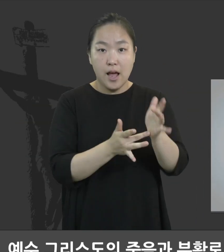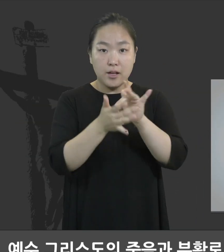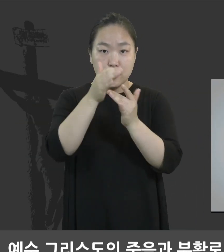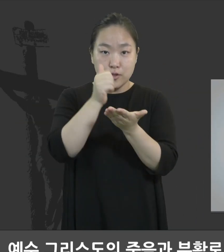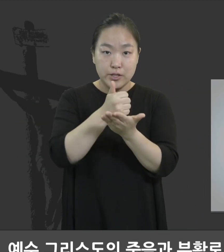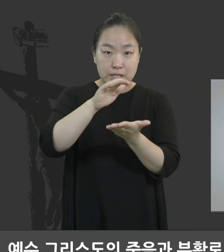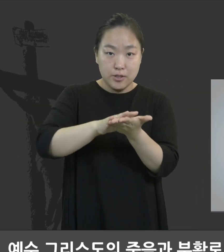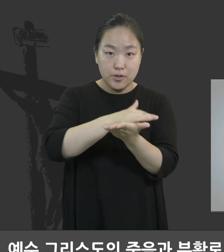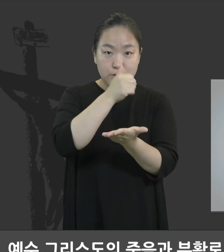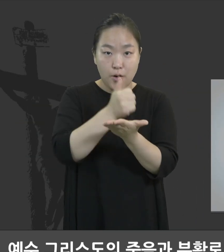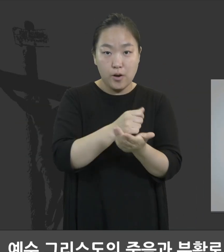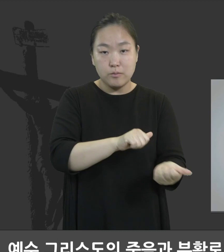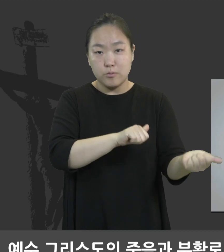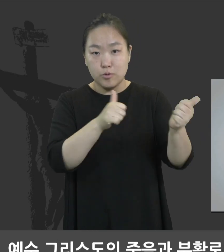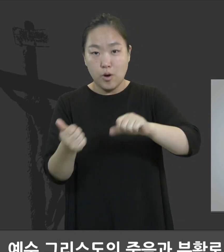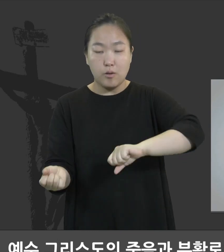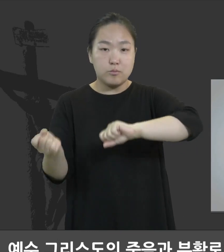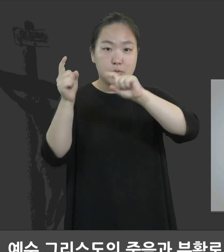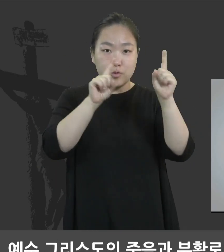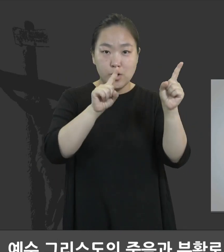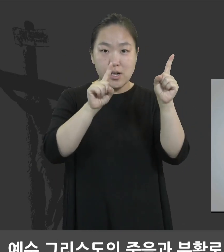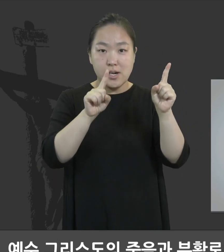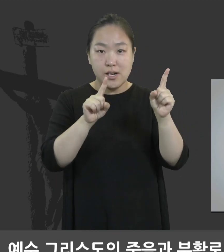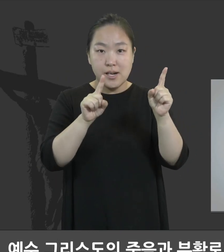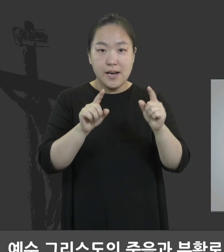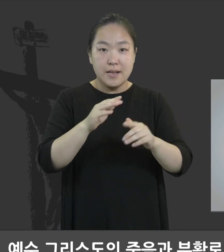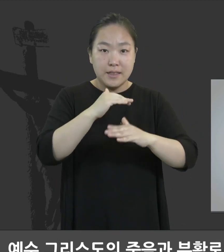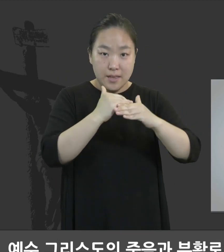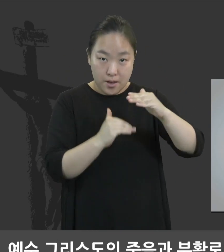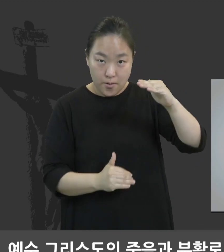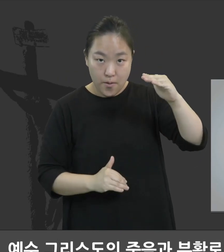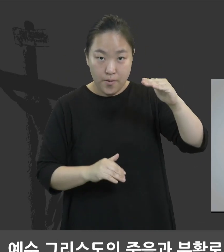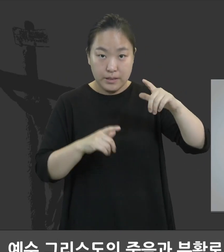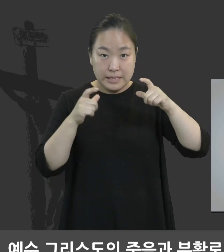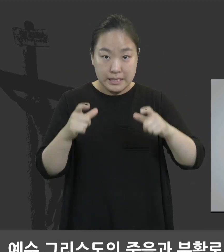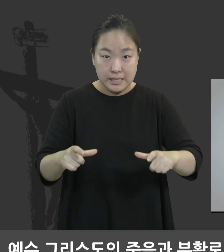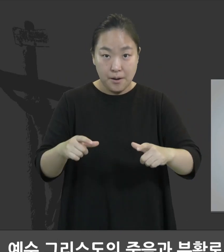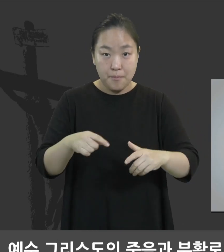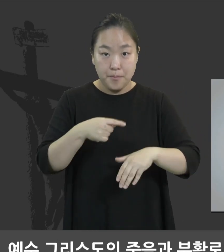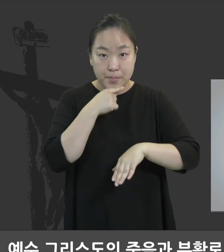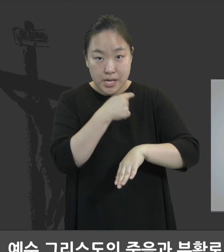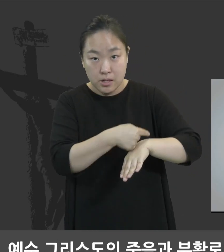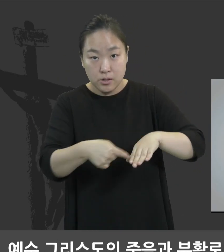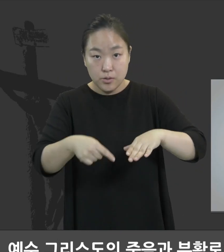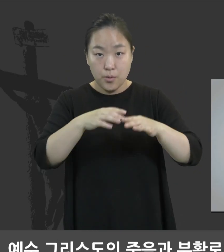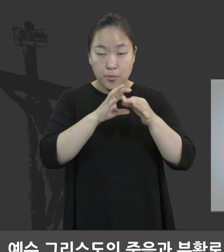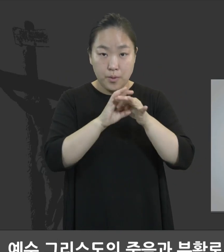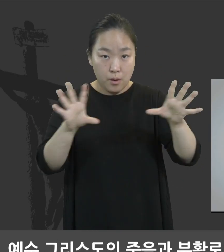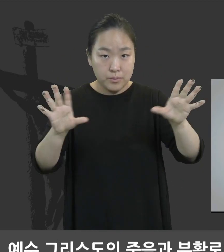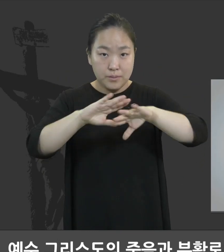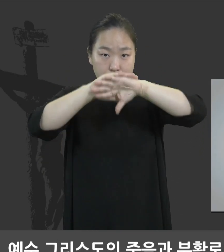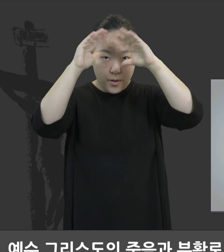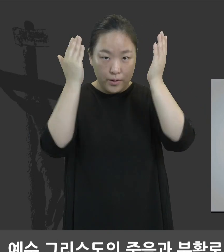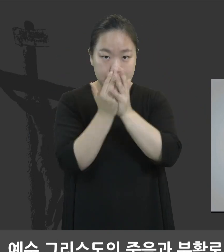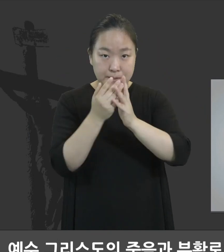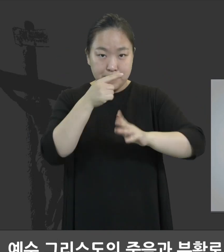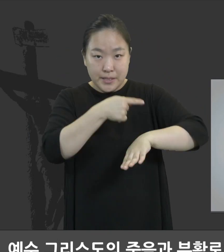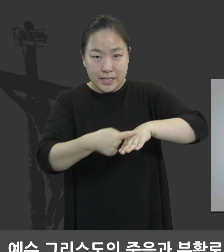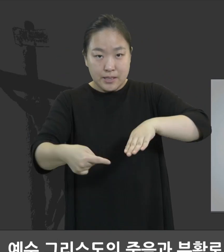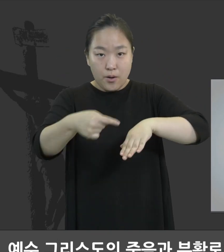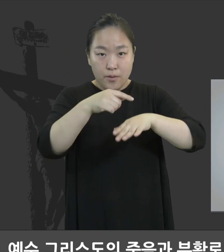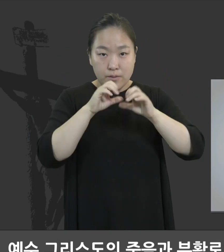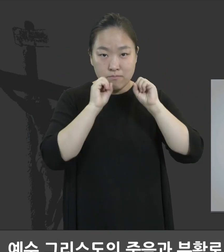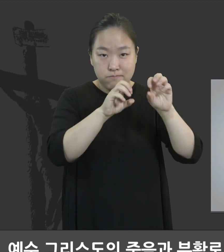예수 그리스도의 죽음과 부활로 이루어진 구원의 소식이 지역과 민족의 경계를 넘어 모든 민족을